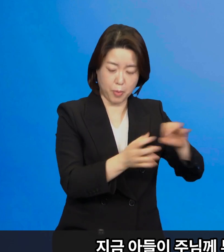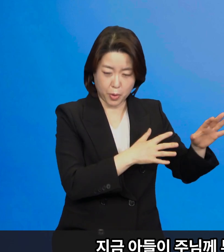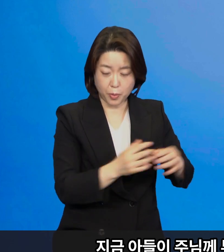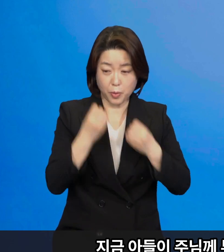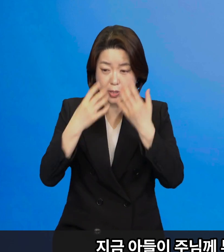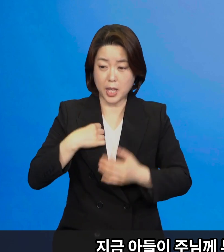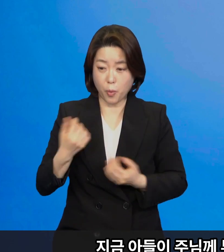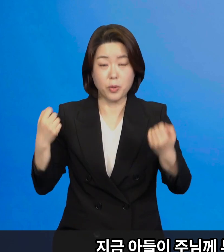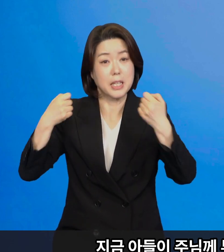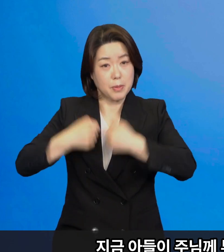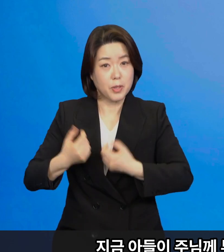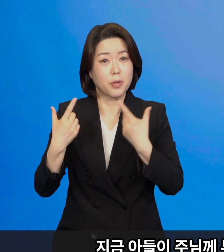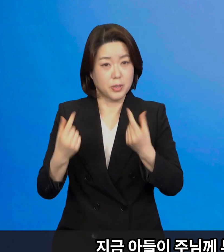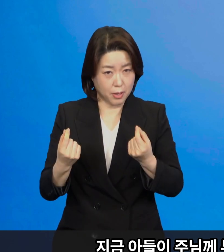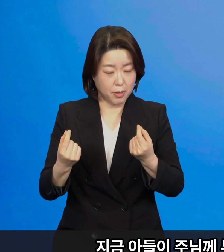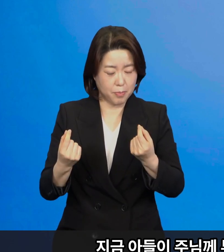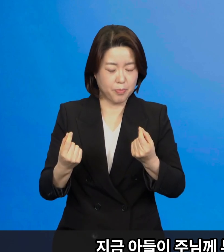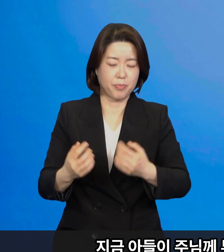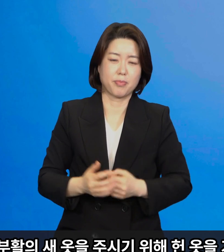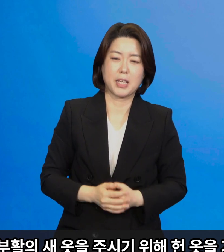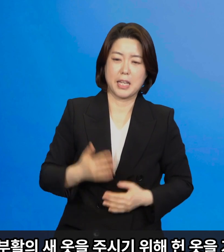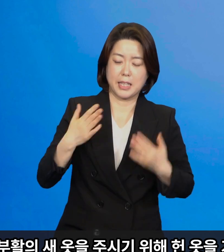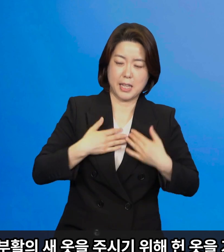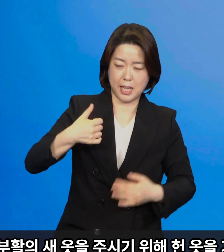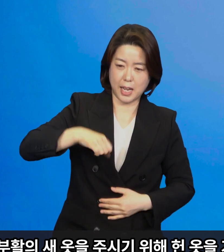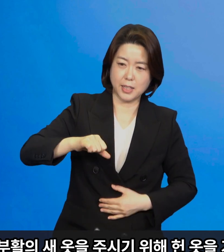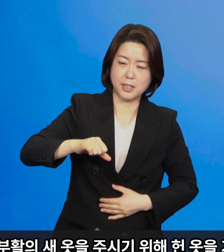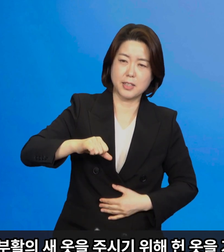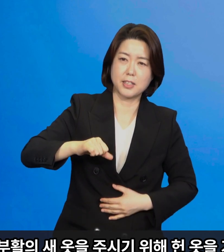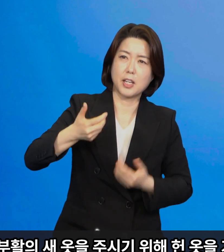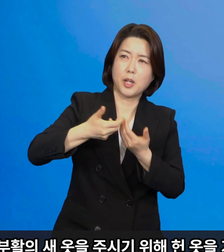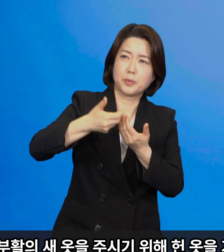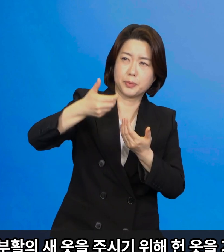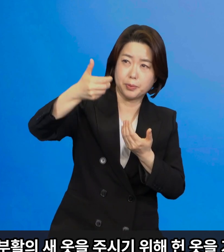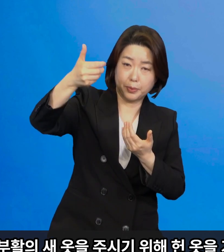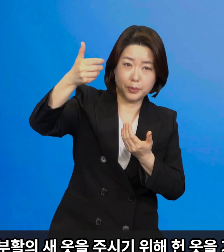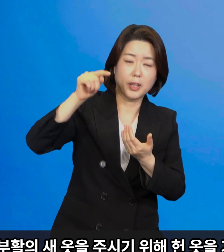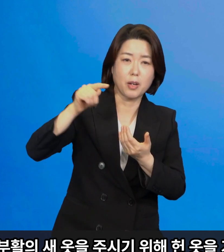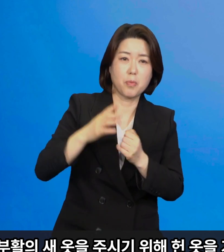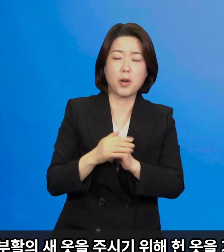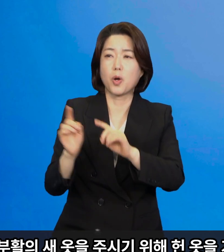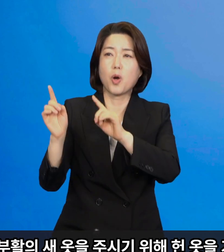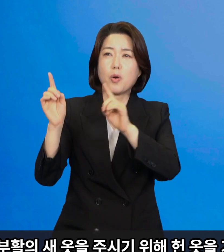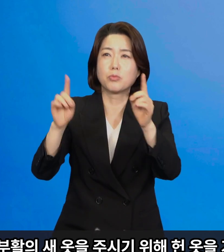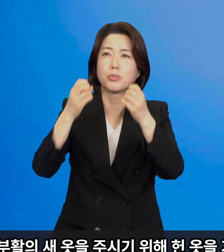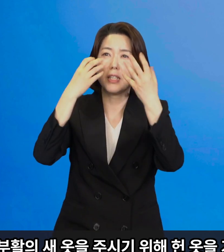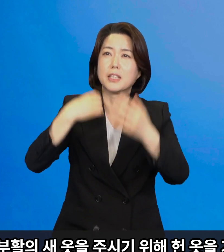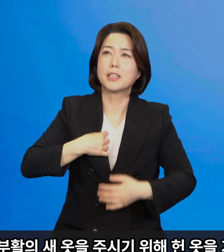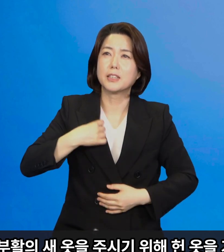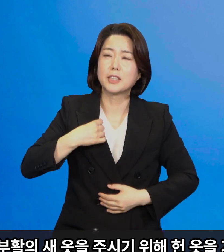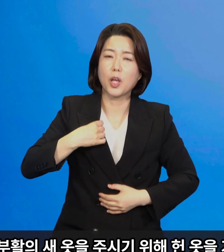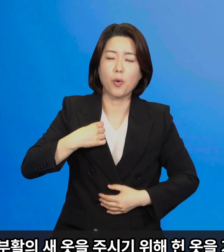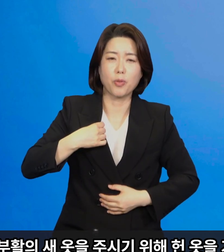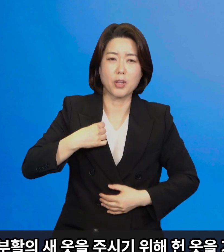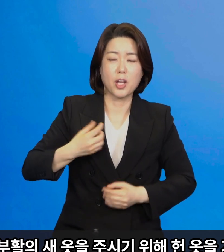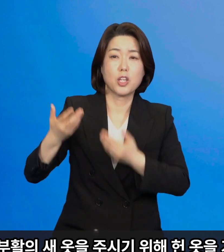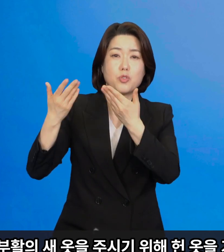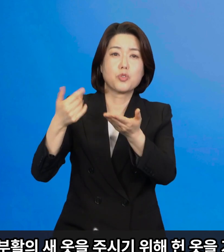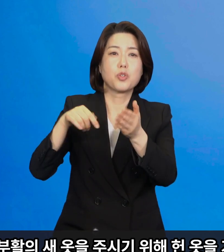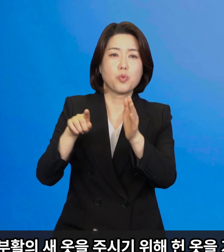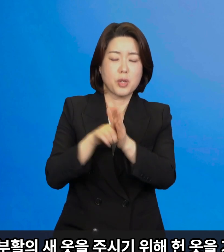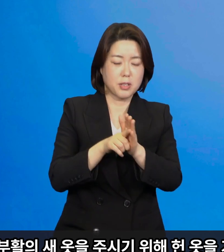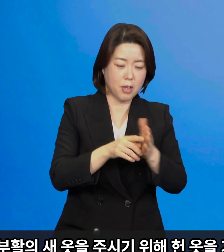아들이 주님께 부름받은 것은 주님께서 부활의 새 옷을 주시기 위해 헌옷을 가져가셨습니다. 아니